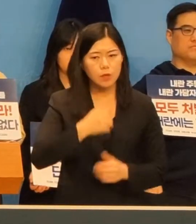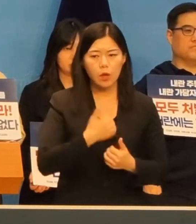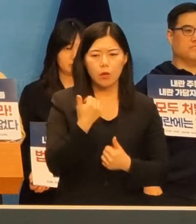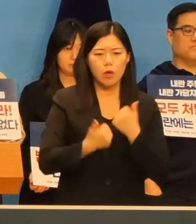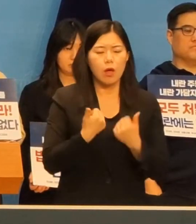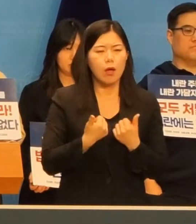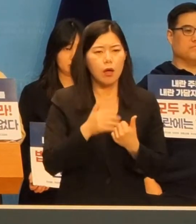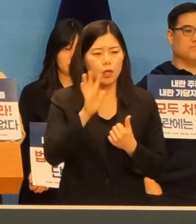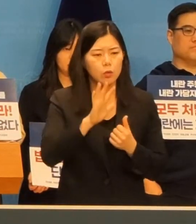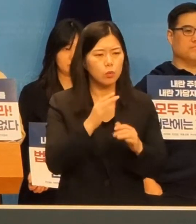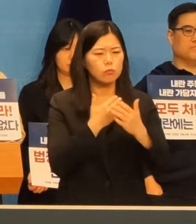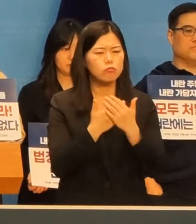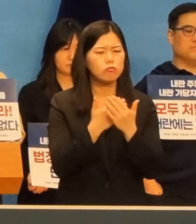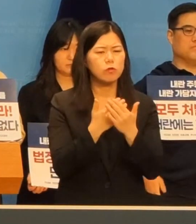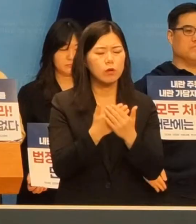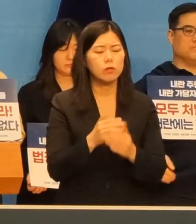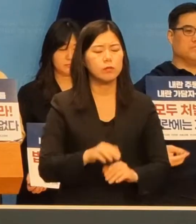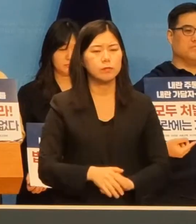분노보다 불안입니다.